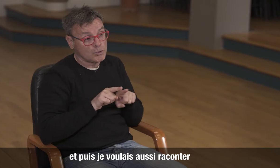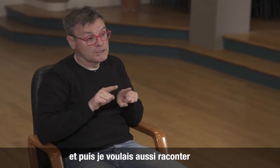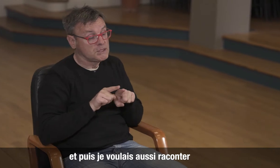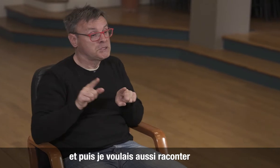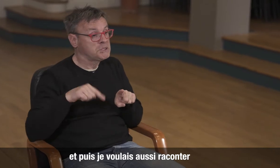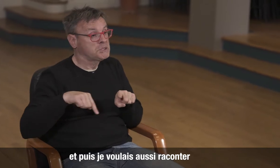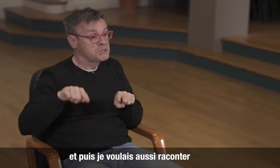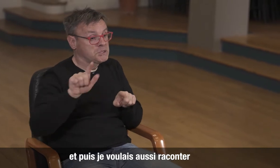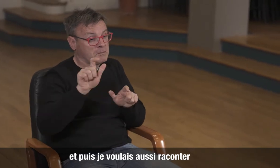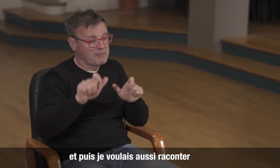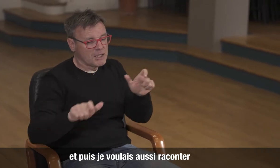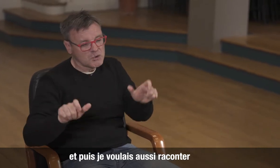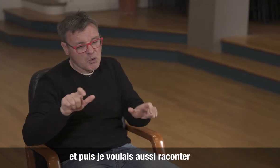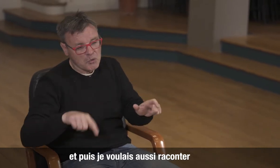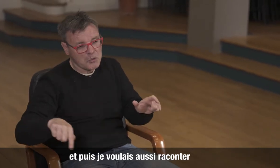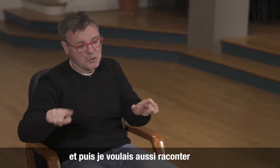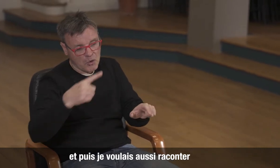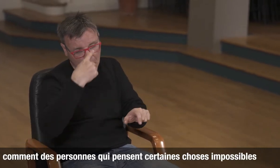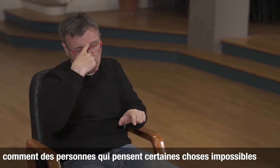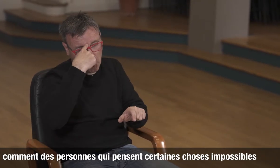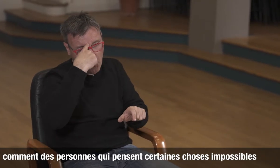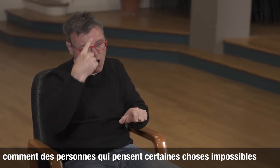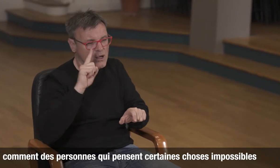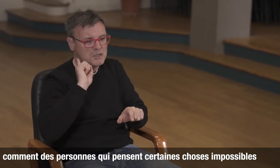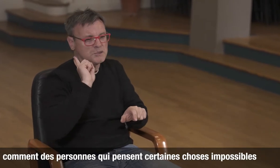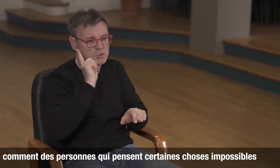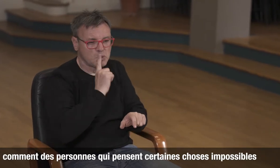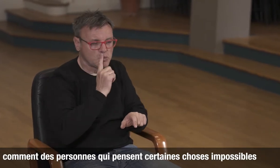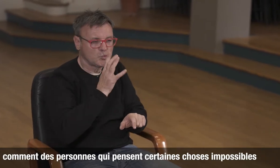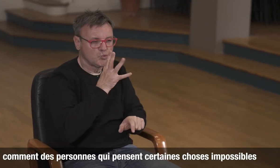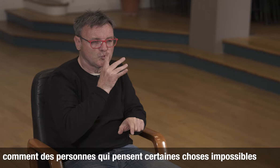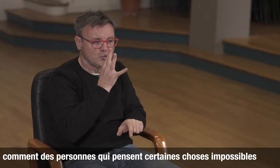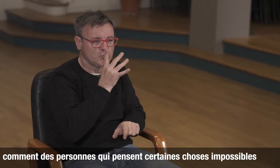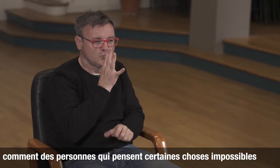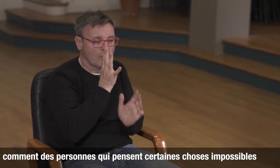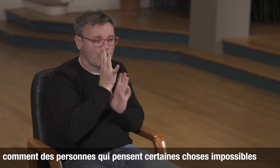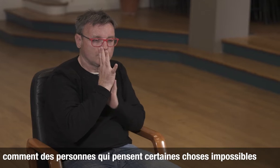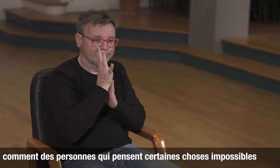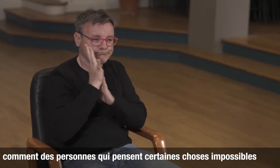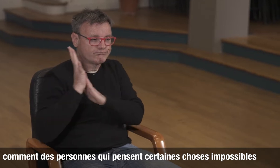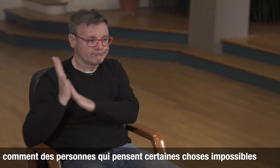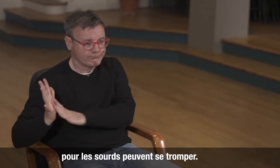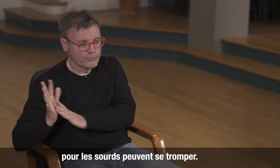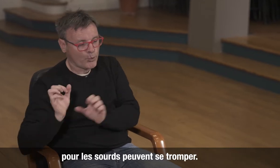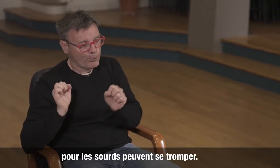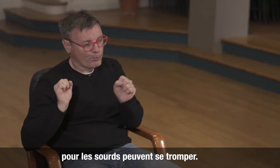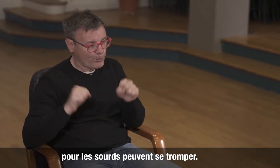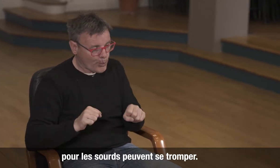Et puis, je voulais aussi raconter comment des personnes qui pensent certaines choses impossibles pour les